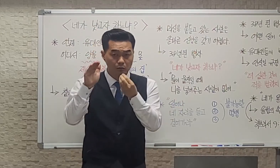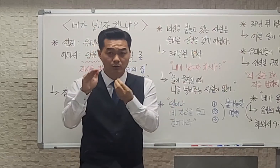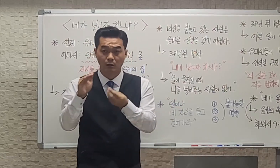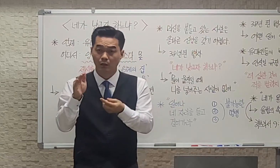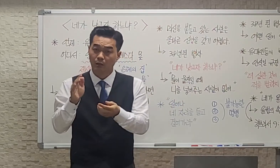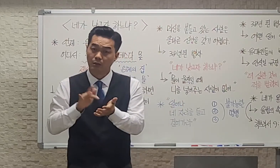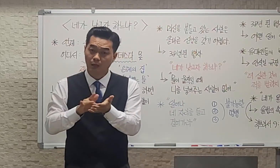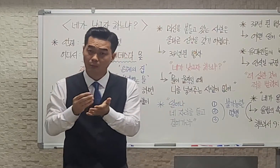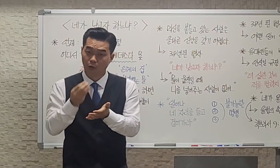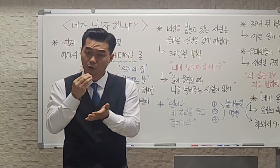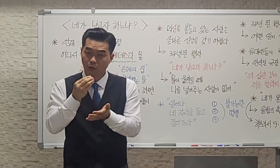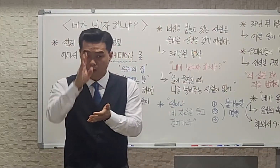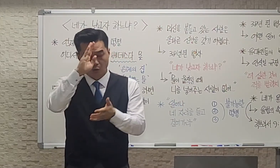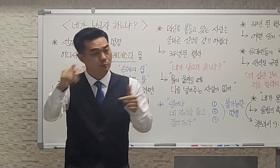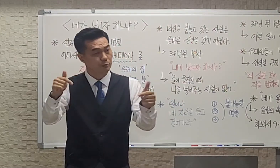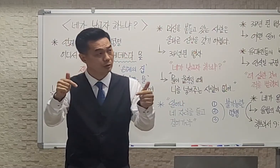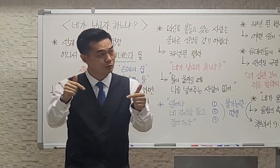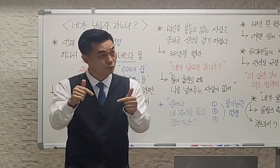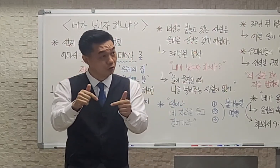먹는 약을 먹었더니 증상이 좀 줄어들고